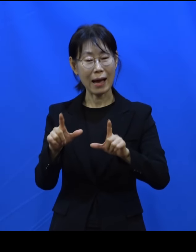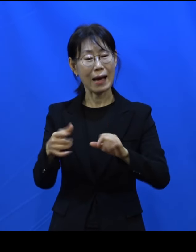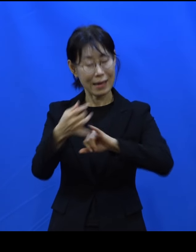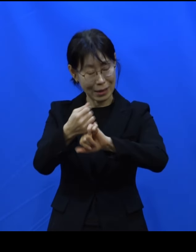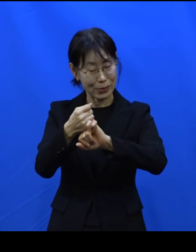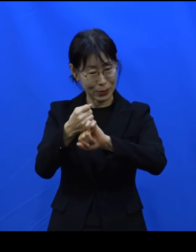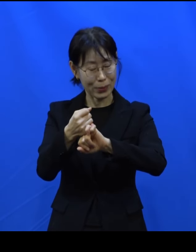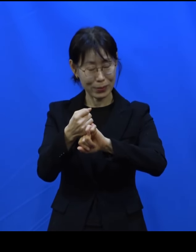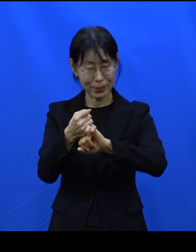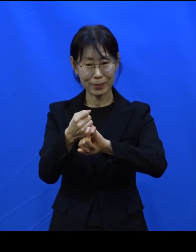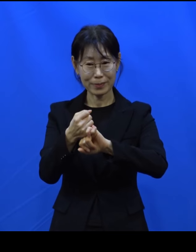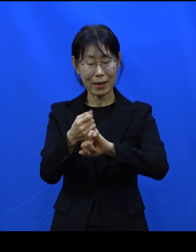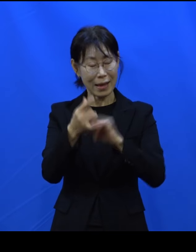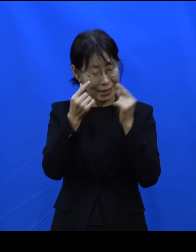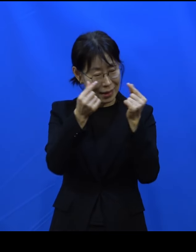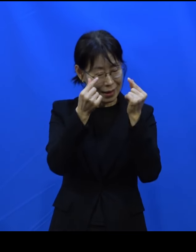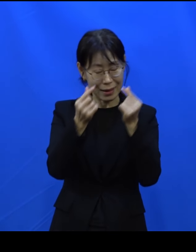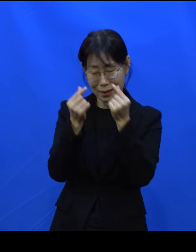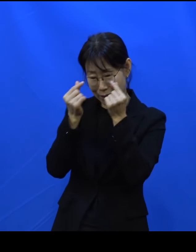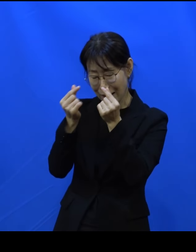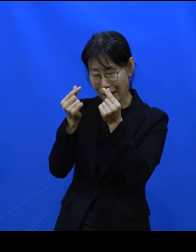결혼할 때는 콩깍지가 씌워졌어요.